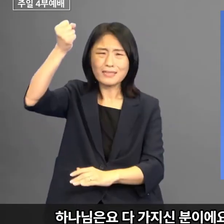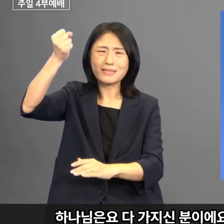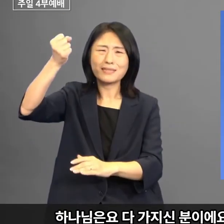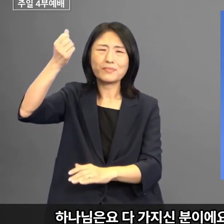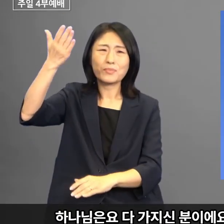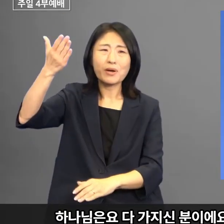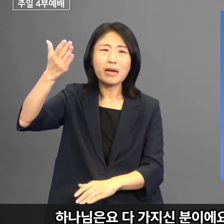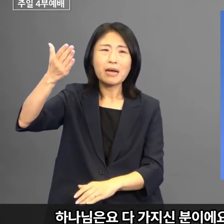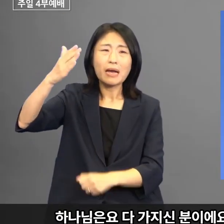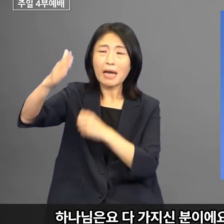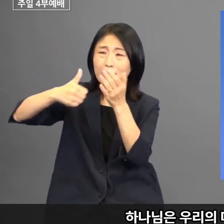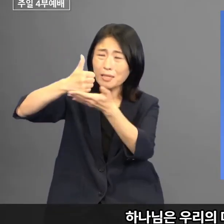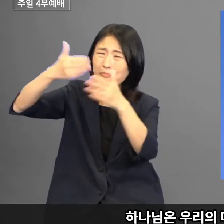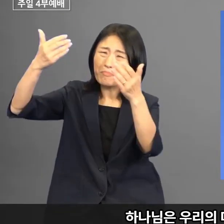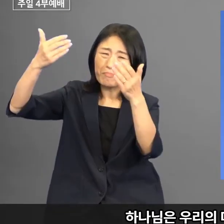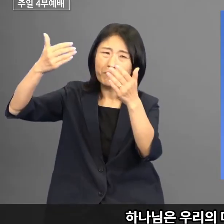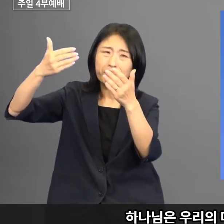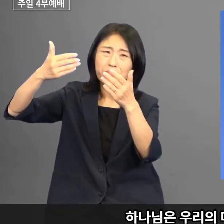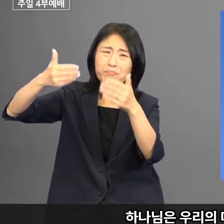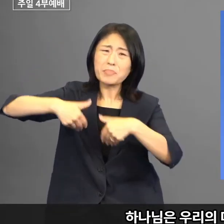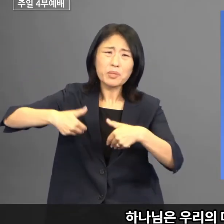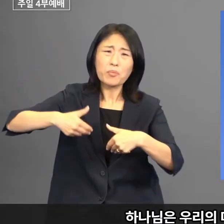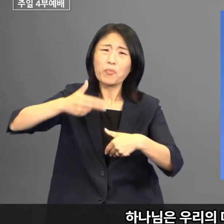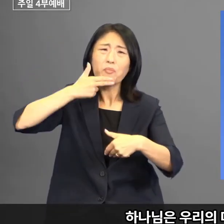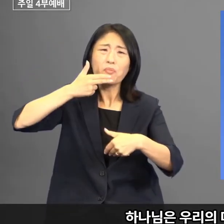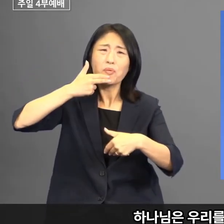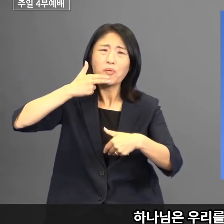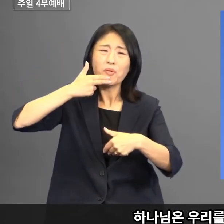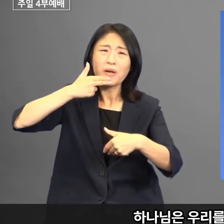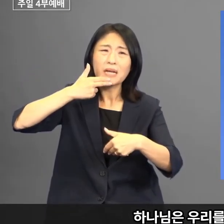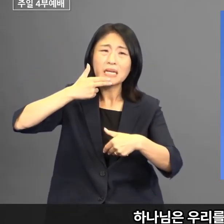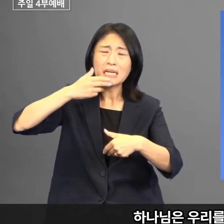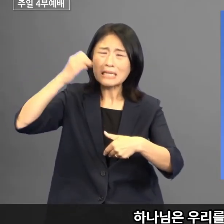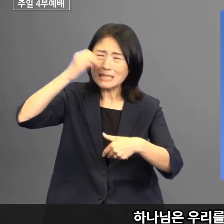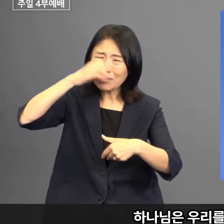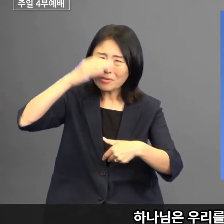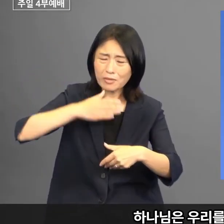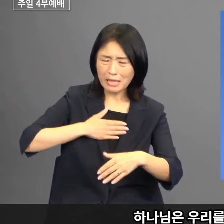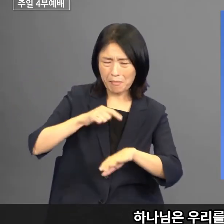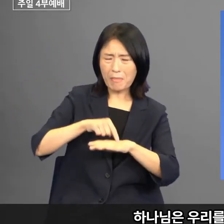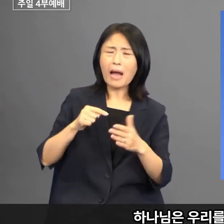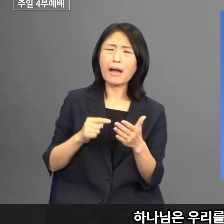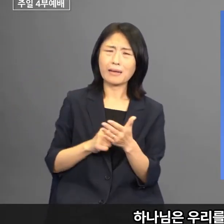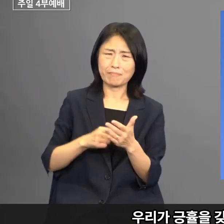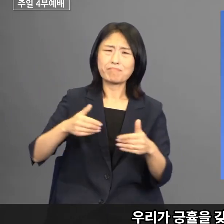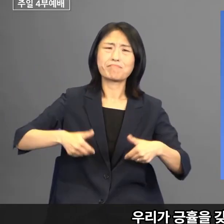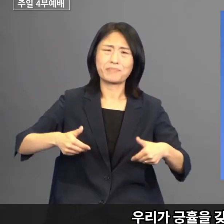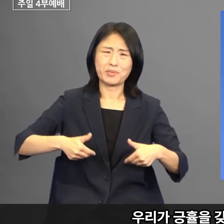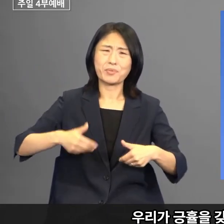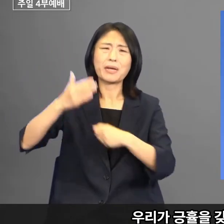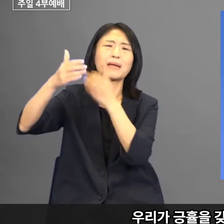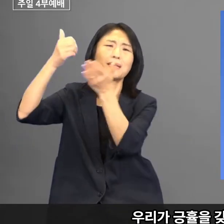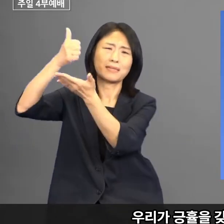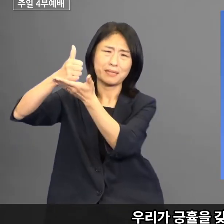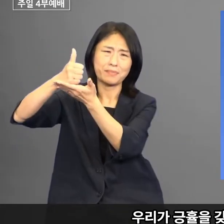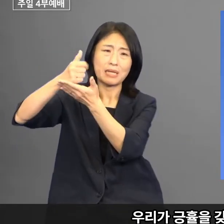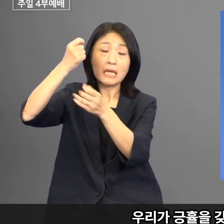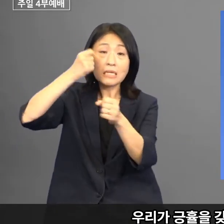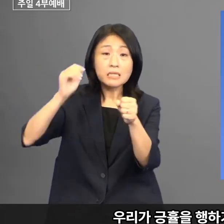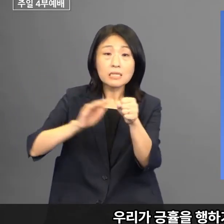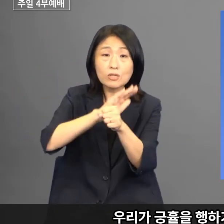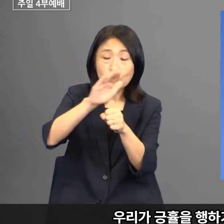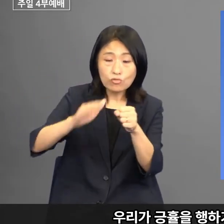뭐가 필요하시겠습니까? 하나님은 우리의 마음을 원하시는 거죠. 하나님은 우리를 원하시는 것입니다. 우리가 공의를 갖기를 원하는